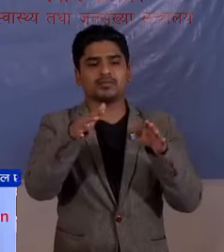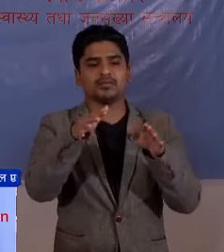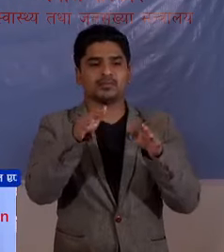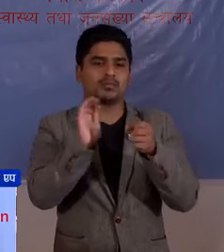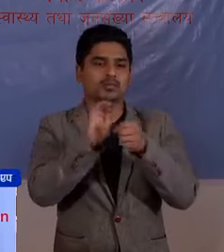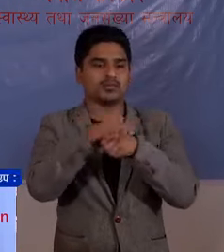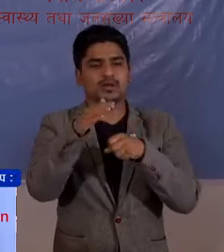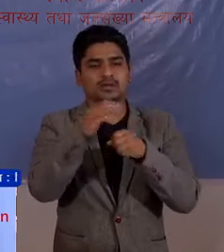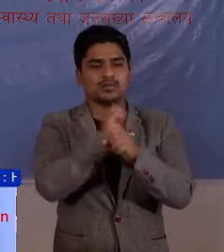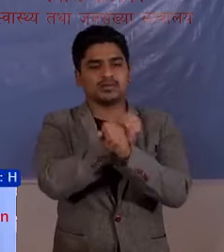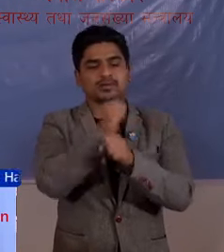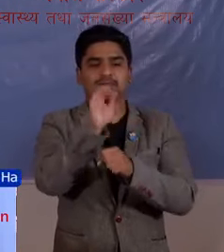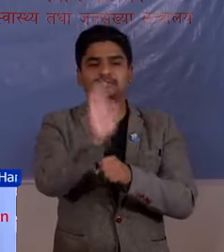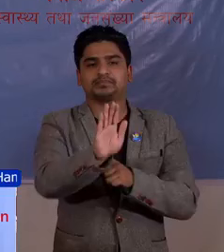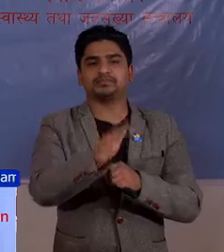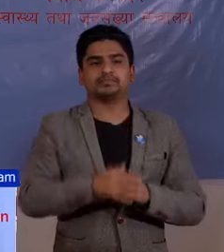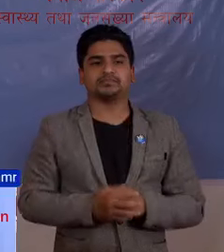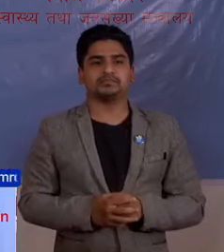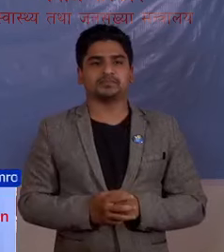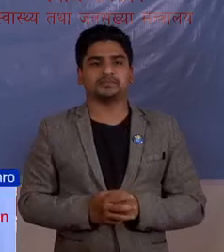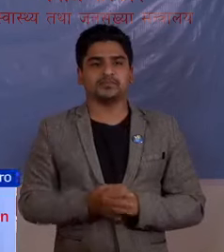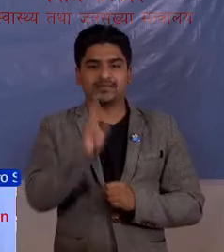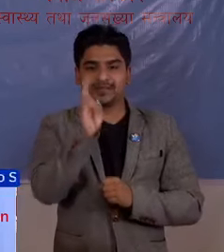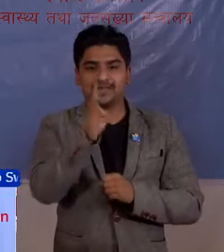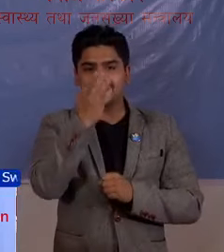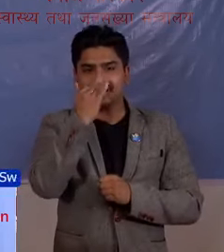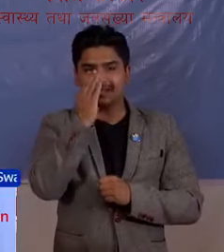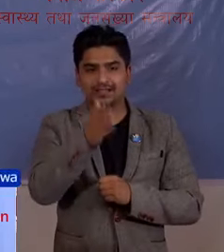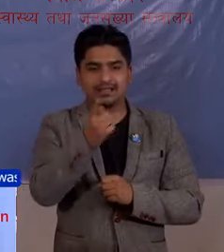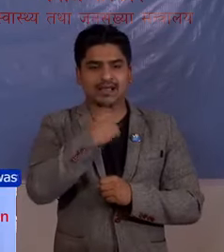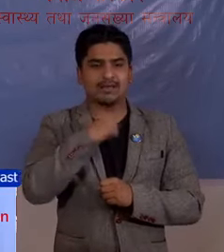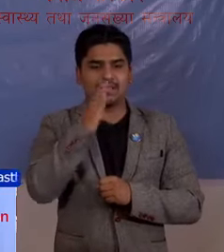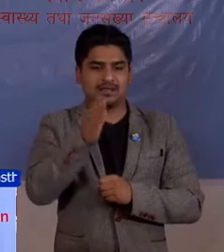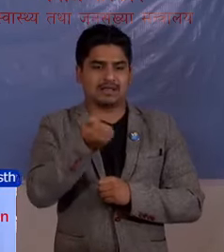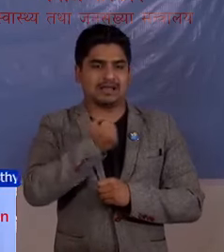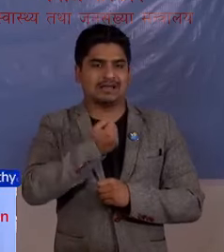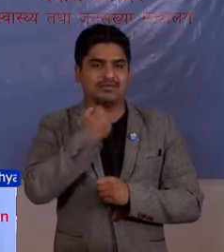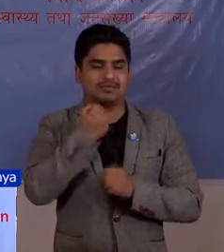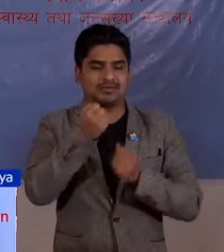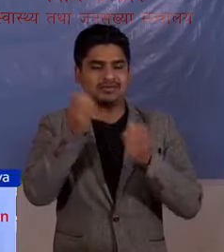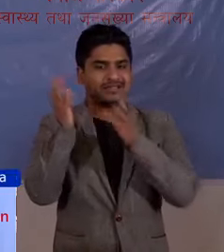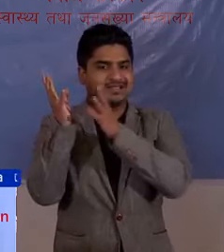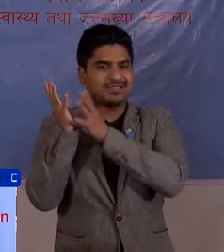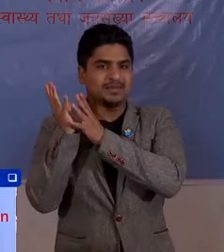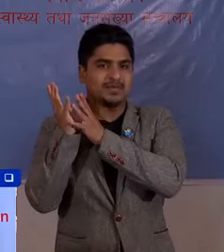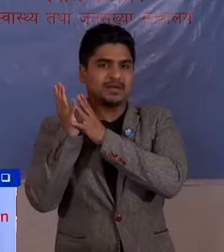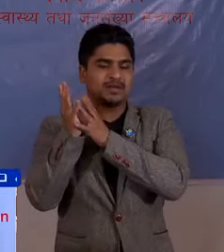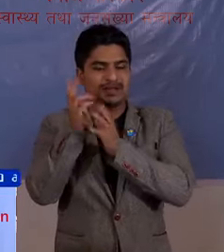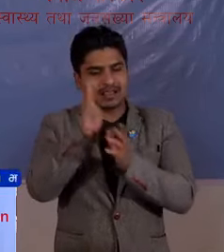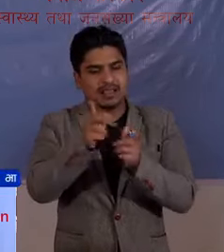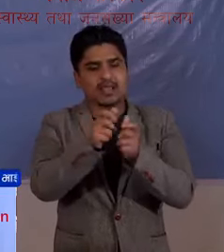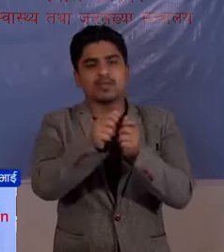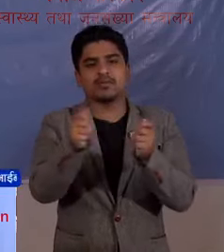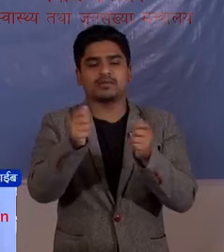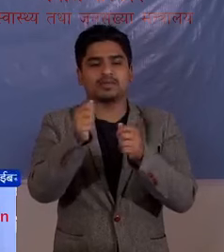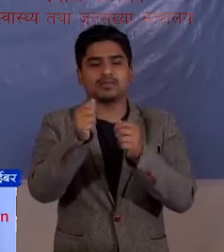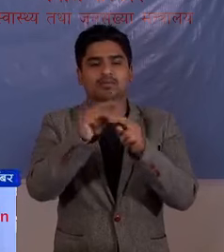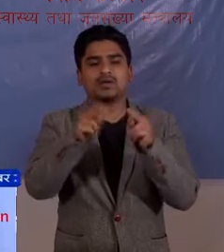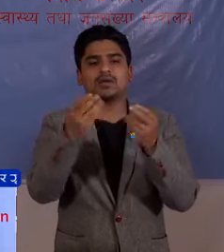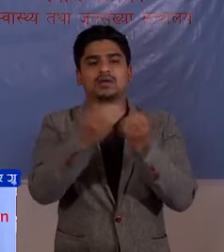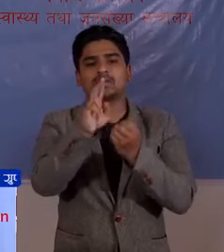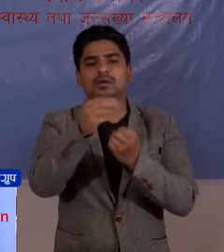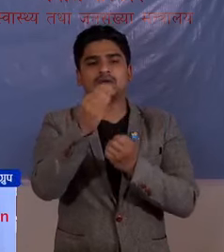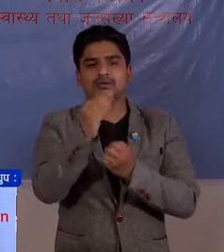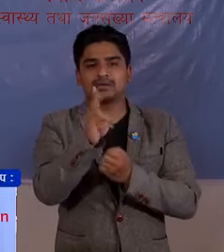सक्ने सम्भावना रहन्छ। त्यसले गर्दाखेरि हामीले आफ्नो जिम्मेवारी त्यही अनुसार निभाउनु पर्ने